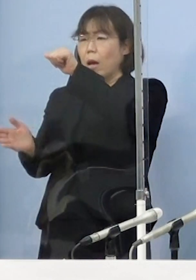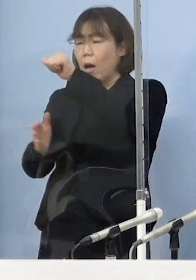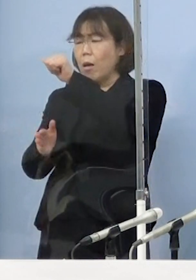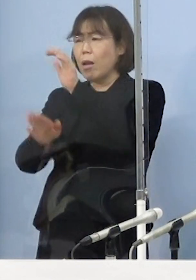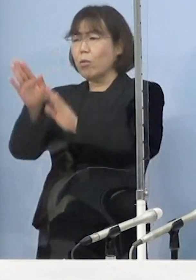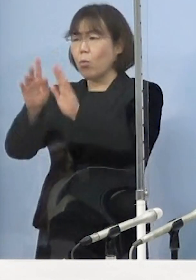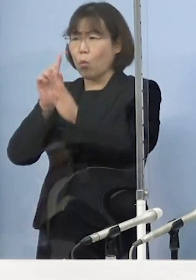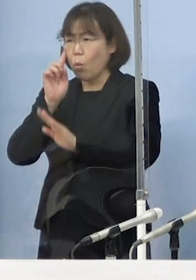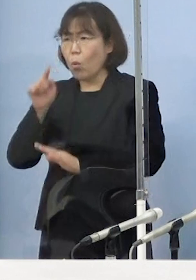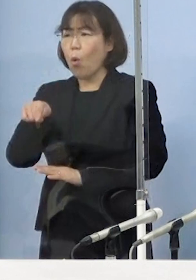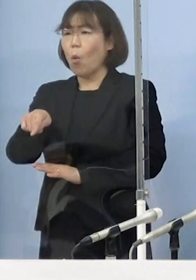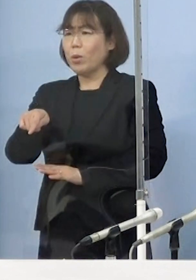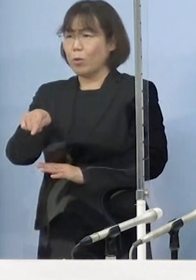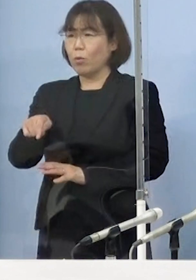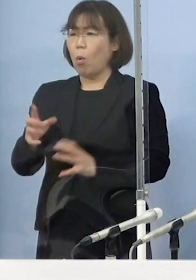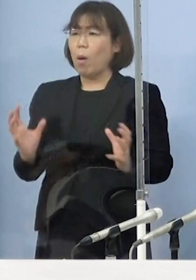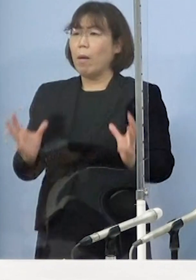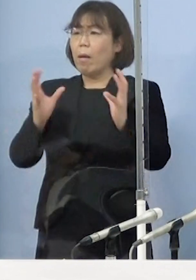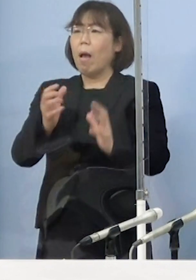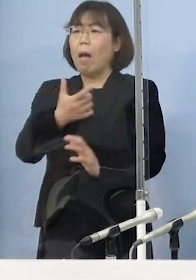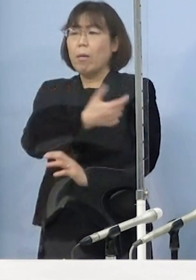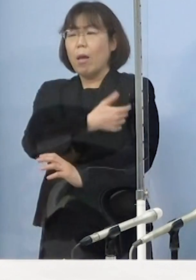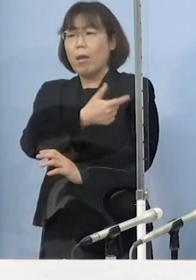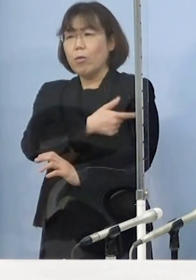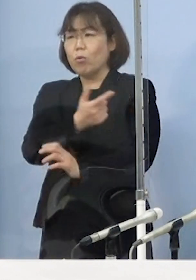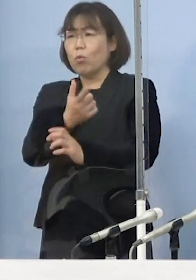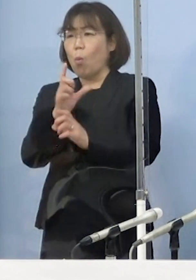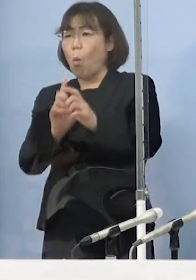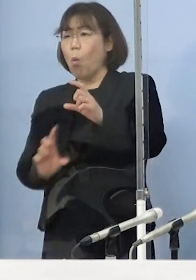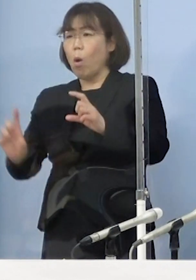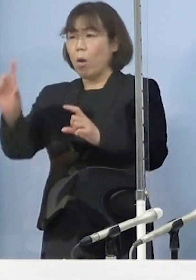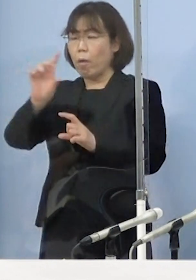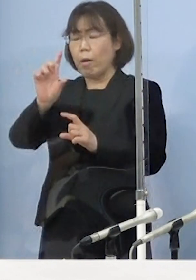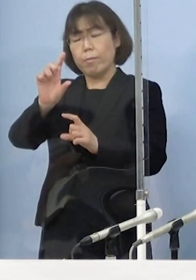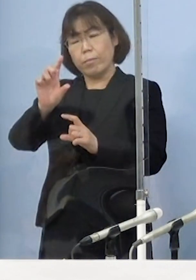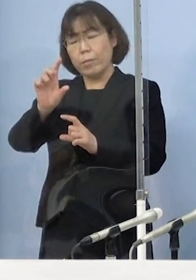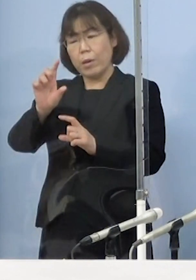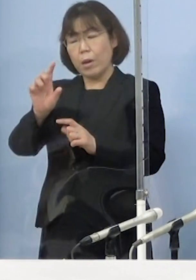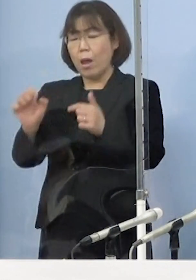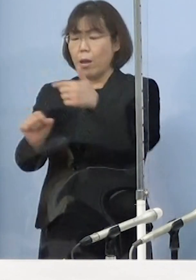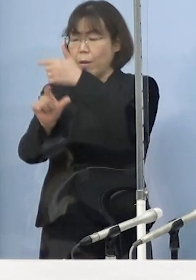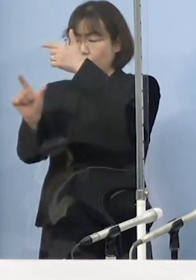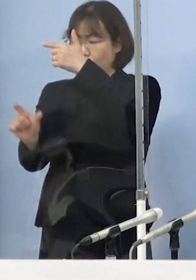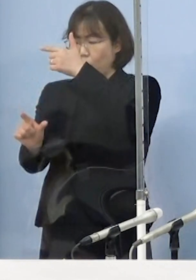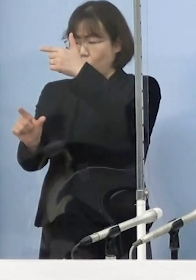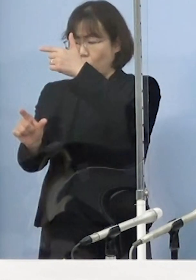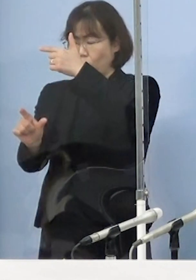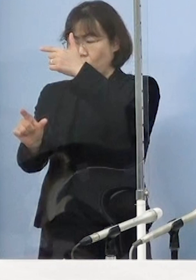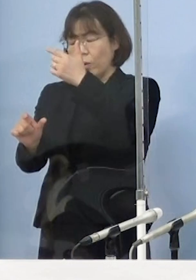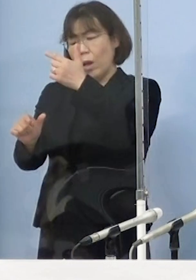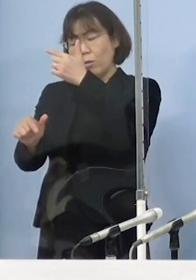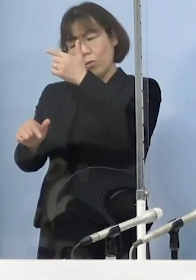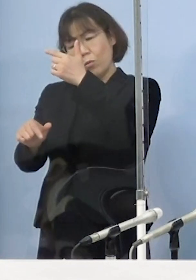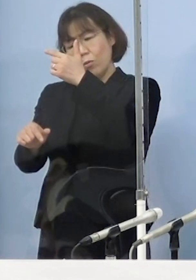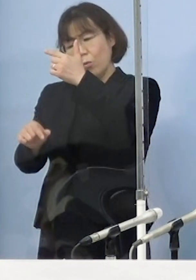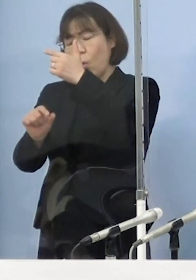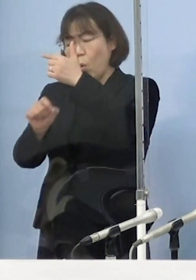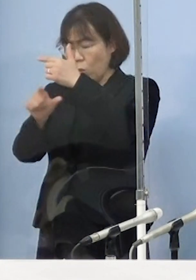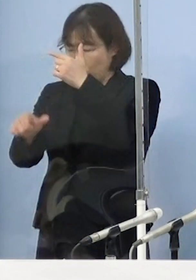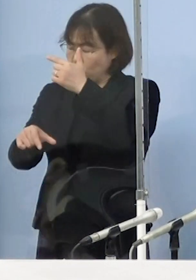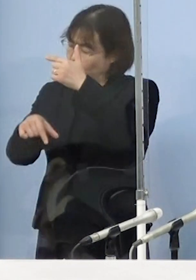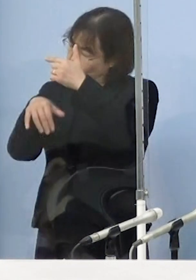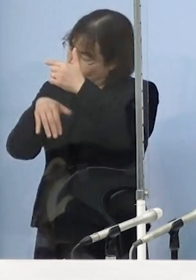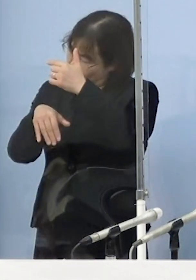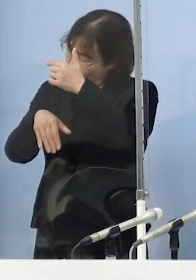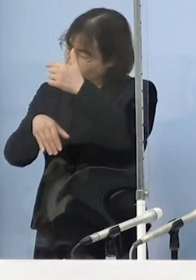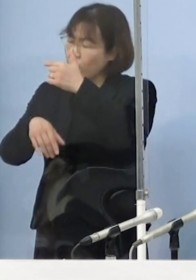模接種、これが入ってきますと、まあ、なかなかこれまで6月の下旬頭ぐらいまでもう予約いっぱいだな